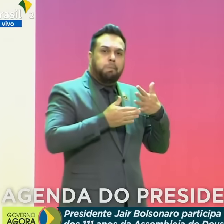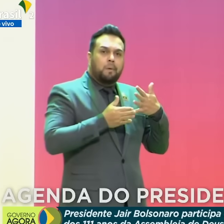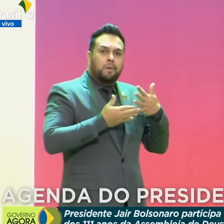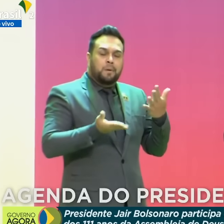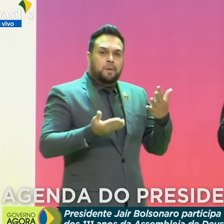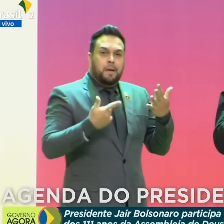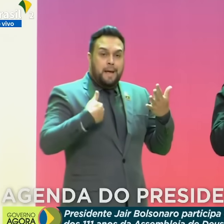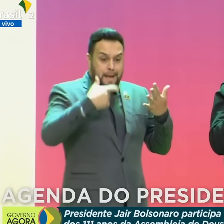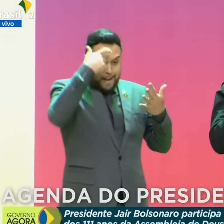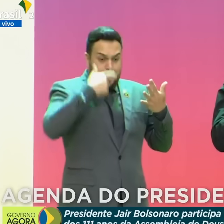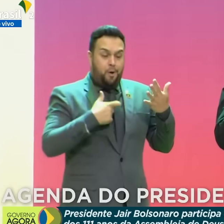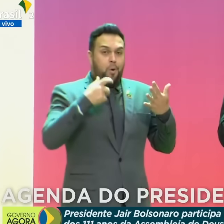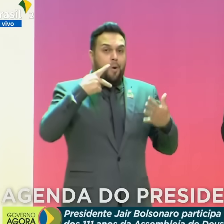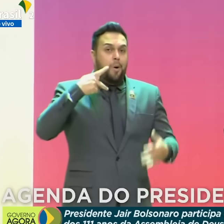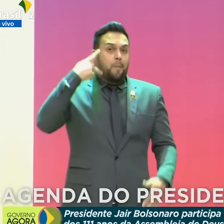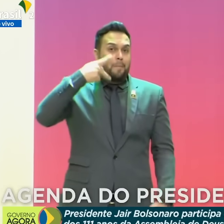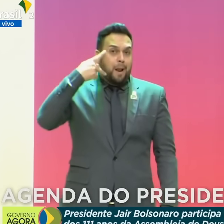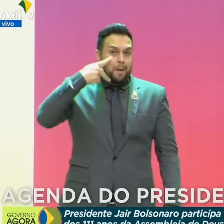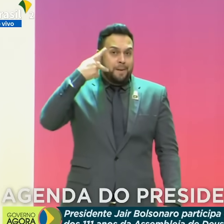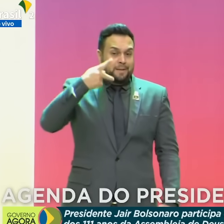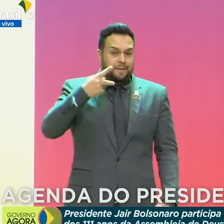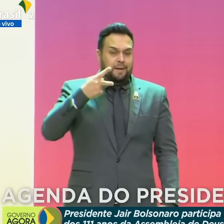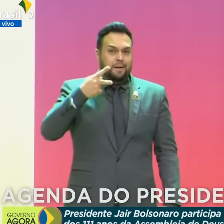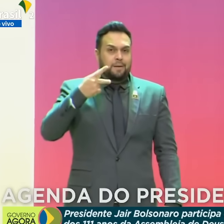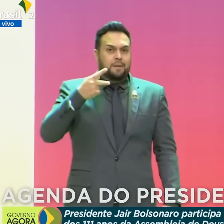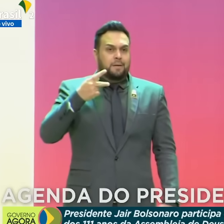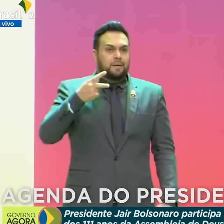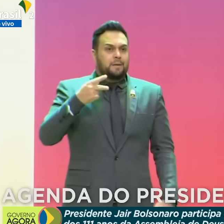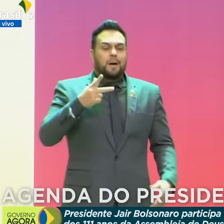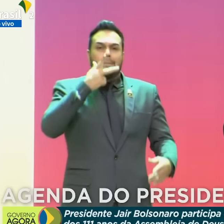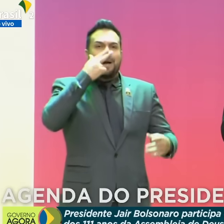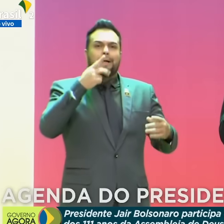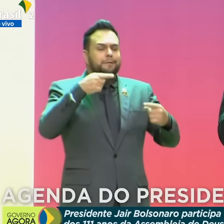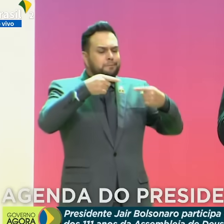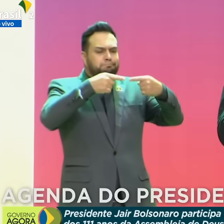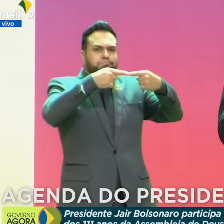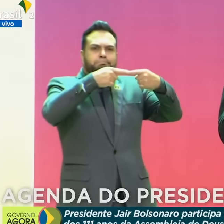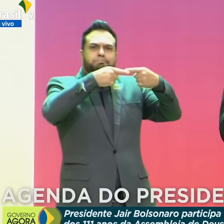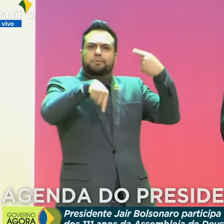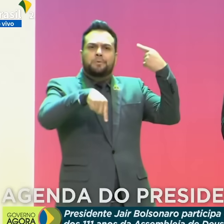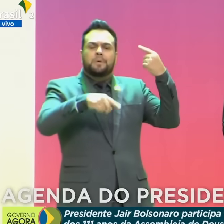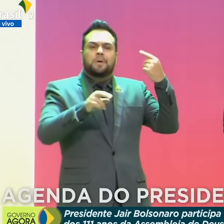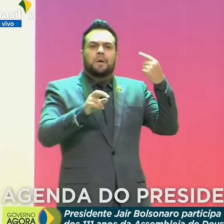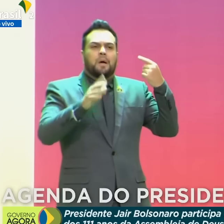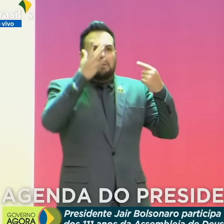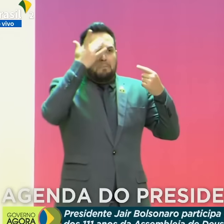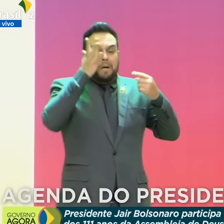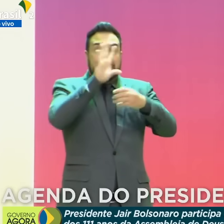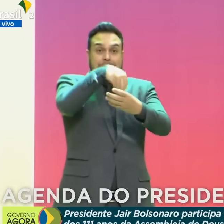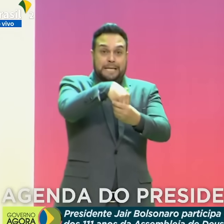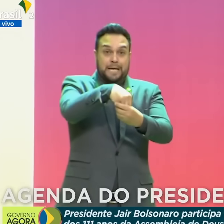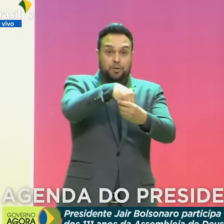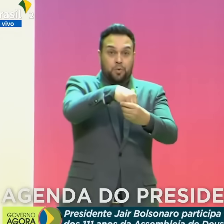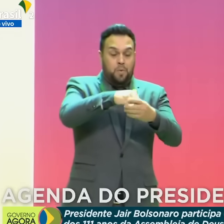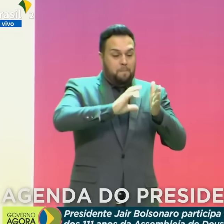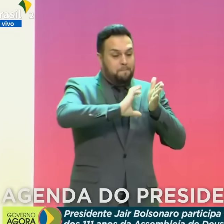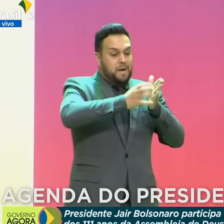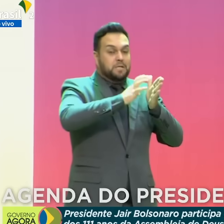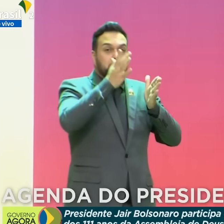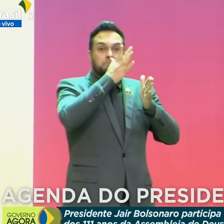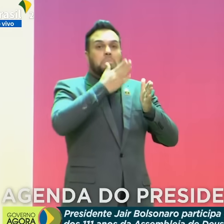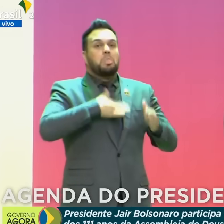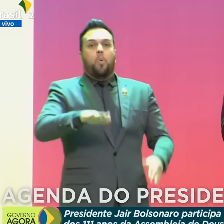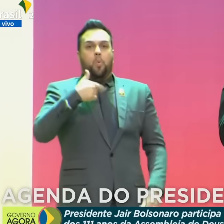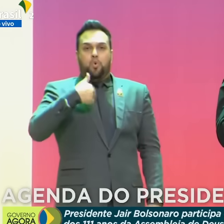um parlamentar que não se engajava, não era muito benquisto dentro do partido,